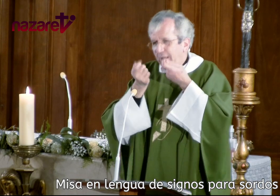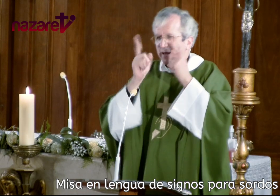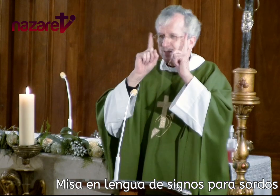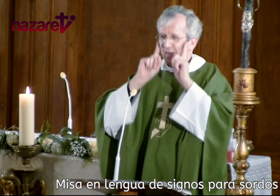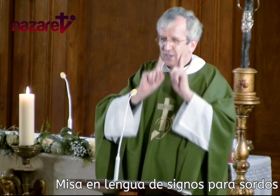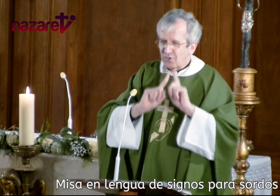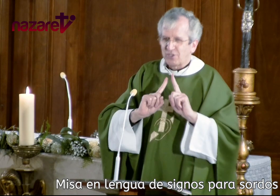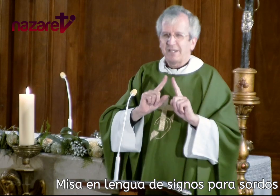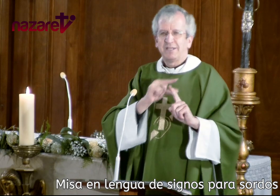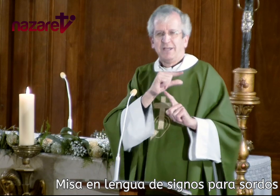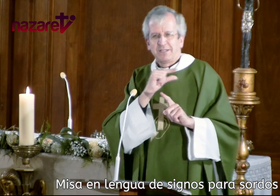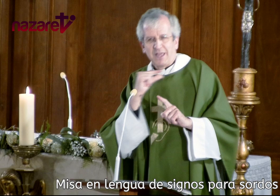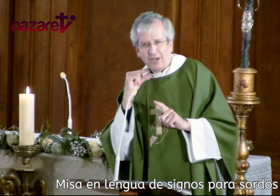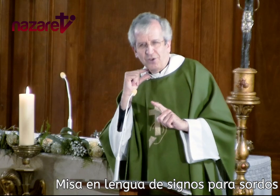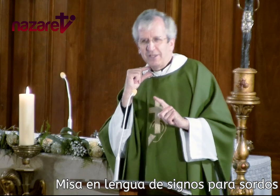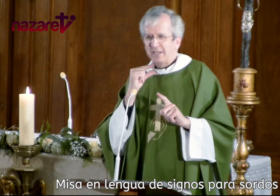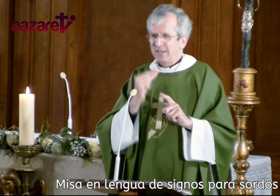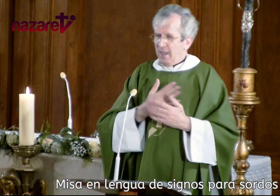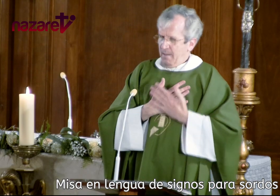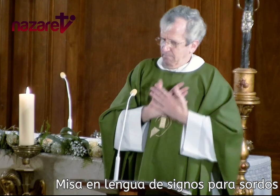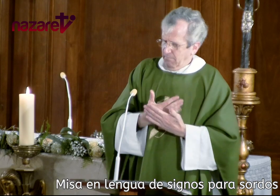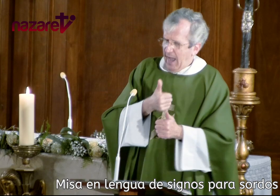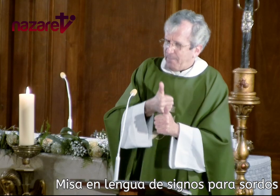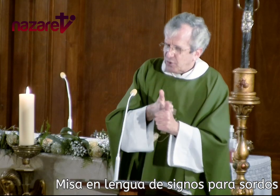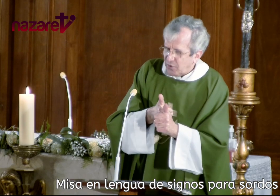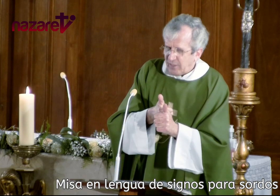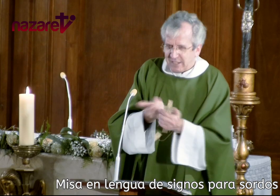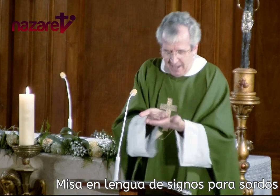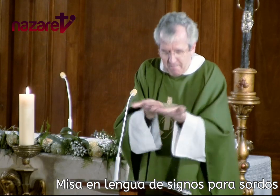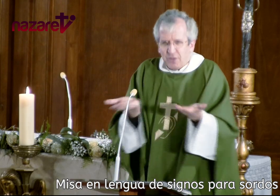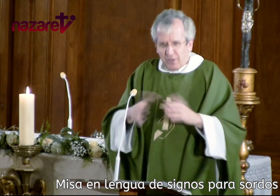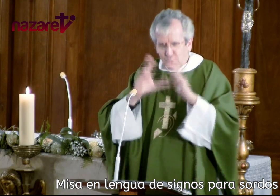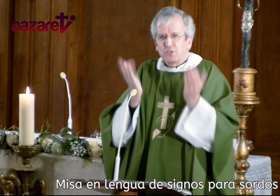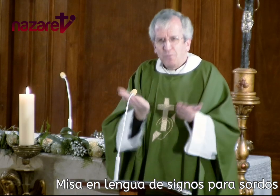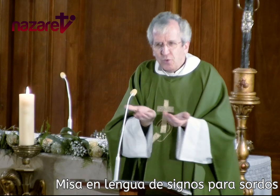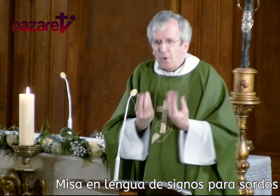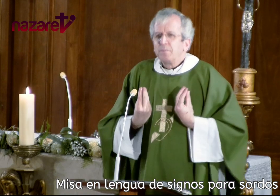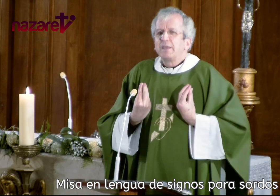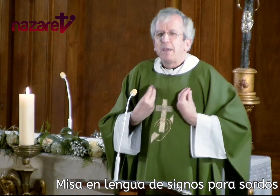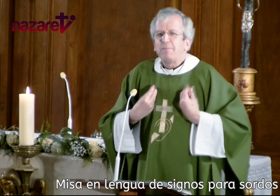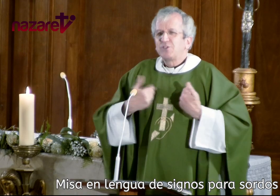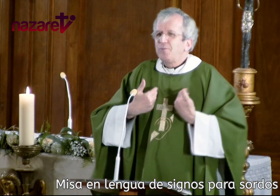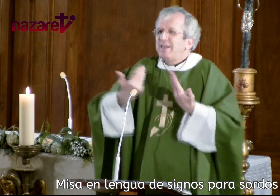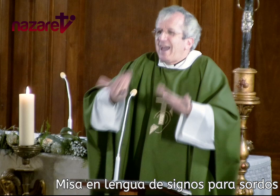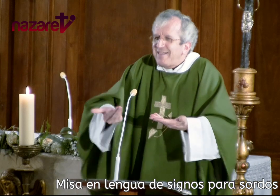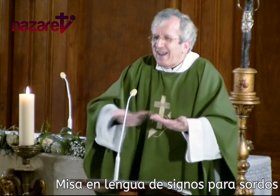es religiosas sacerdotes apóstoles en medio de nuestro mundo que viven su vida entregada